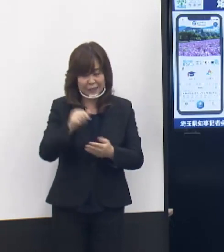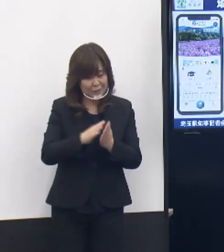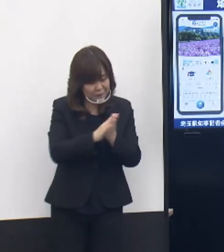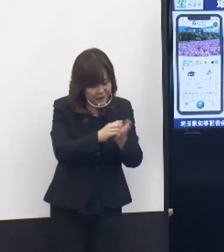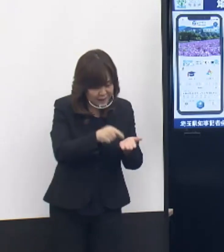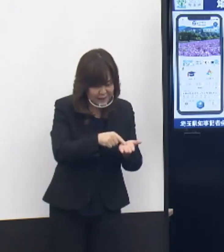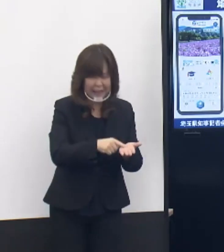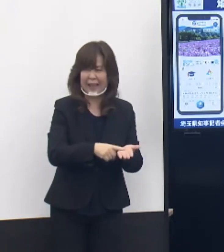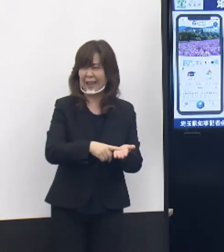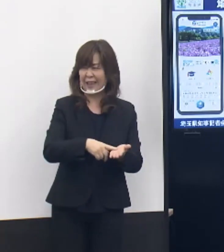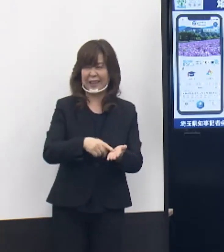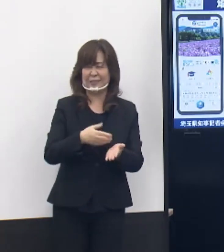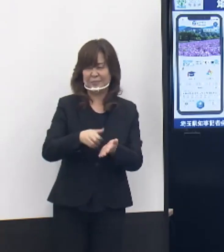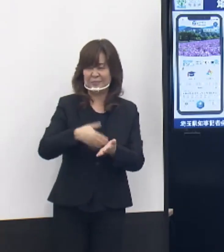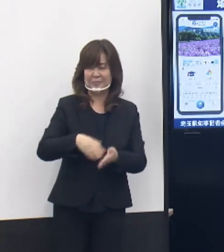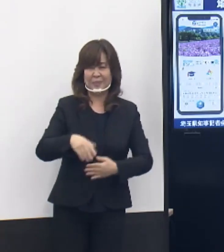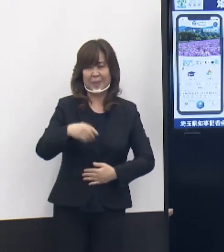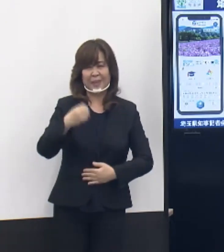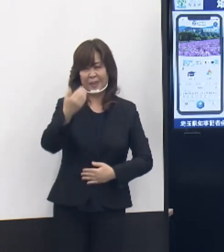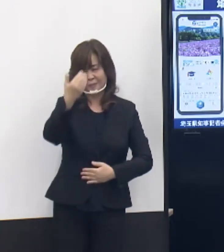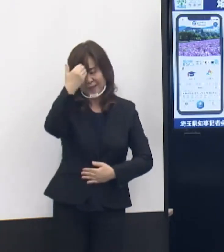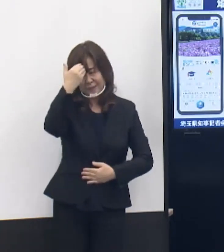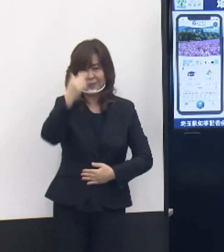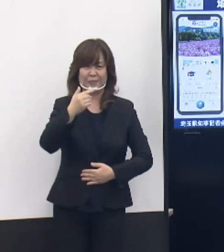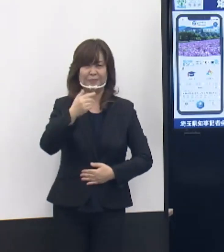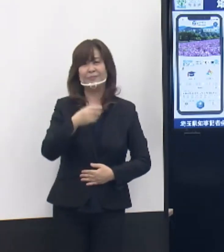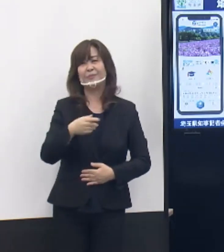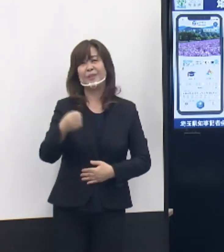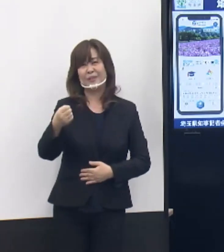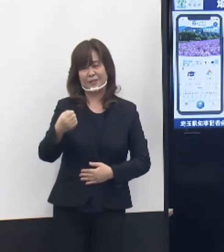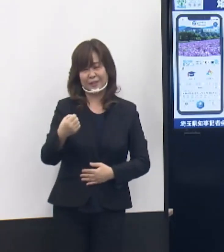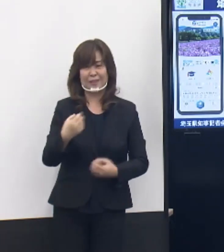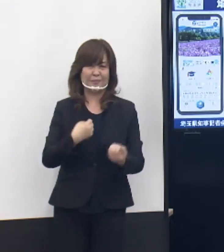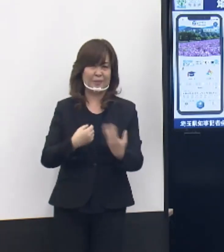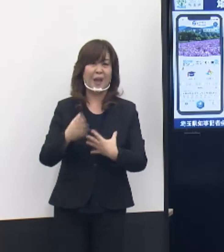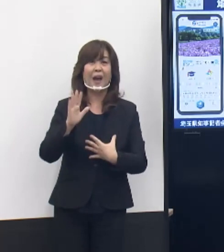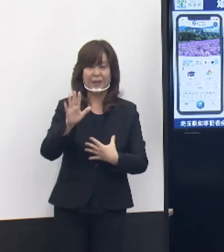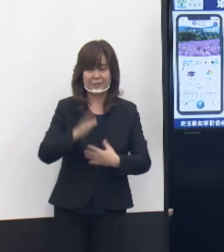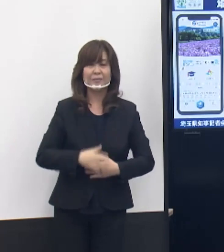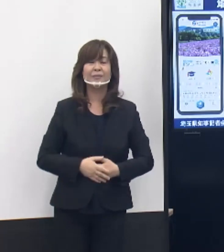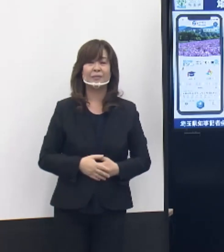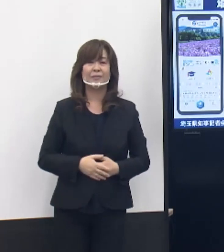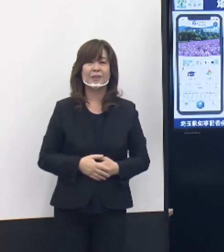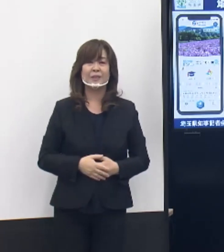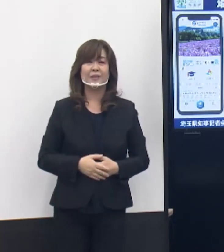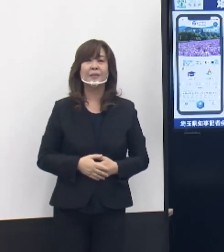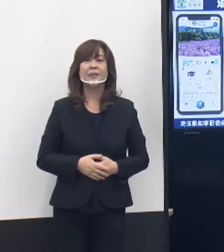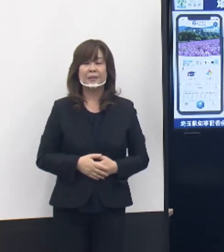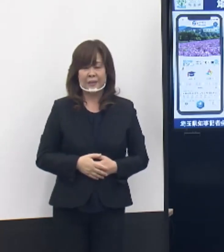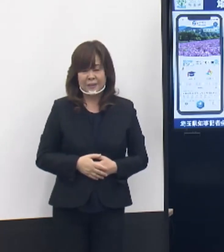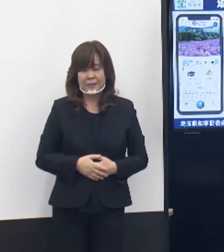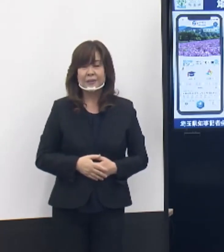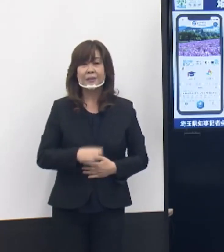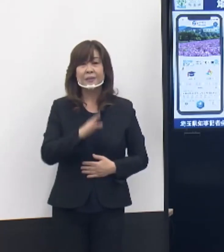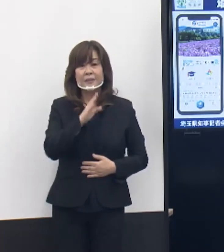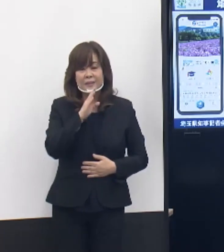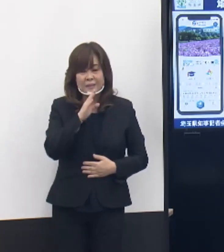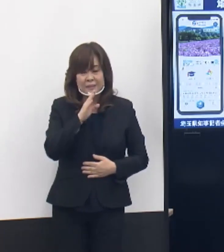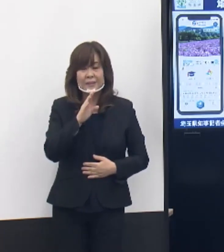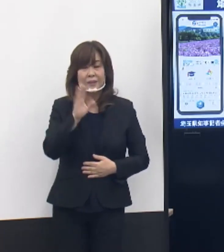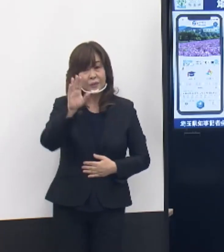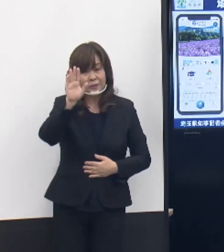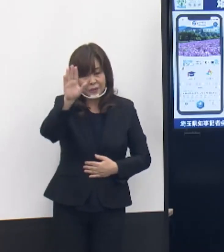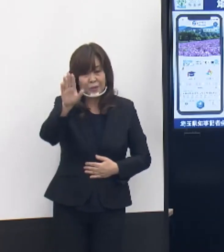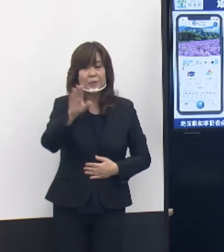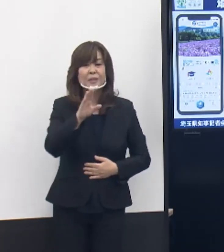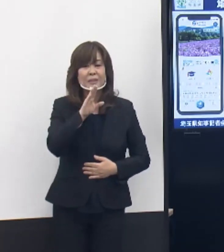負担感が大きい、こういった声は上がっています。引き続き、いずれにいたしましても、この技術実証の趣旨を